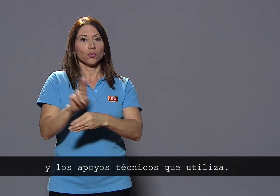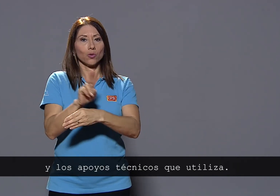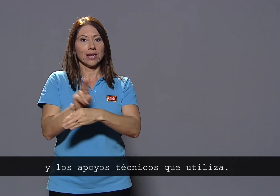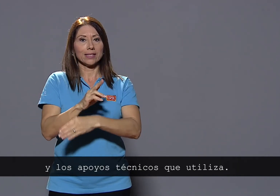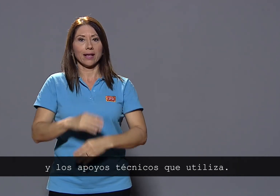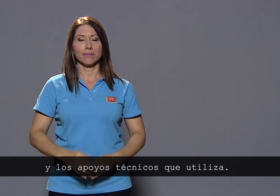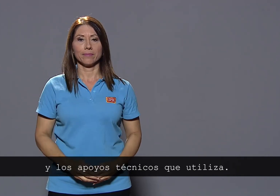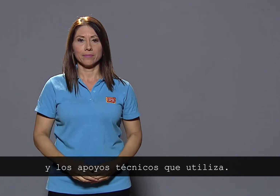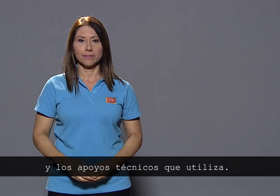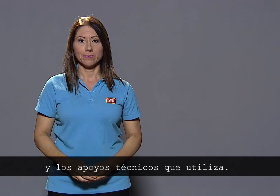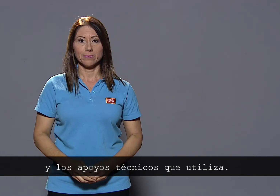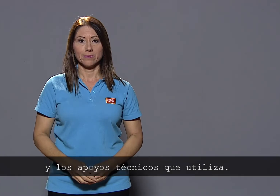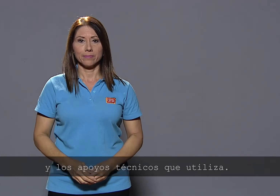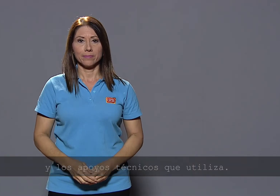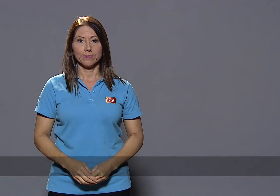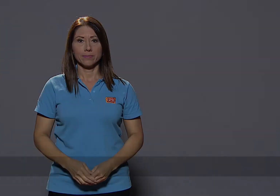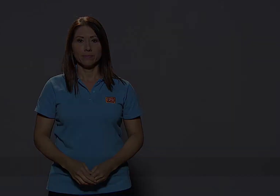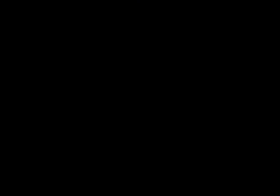utiliza.